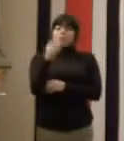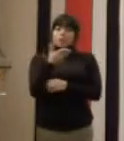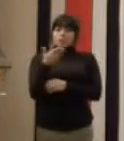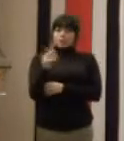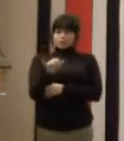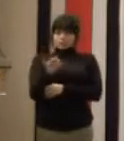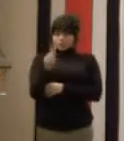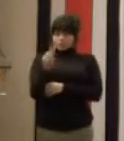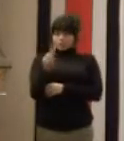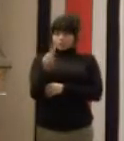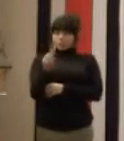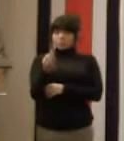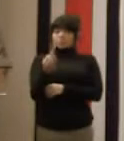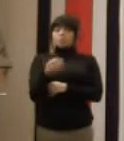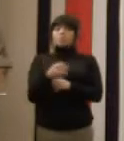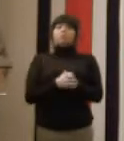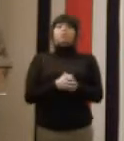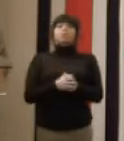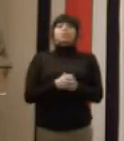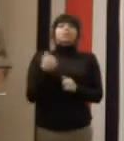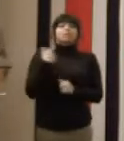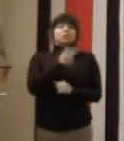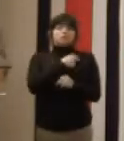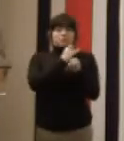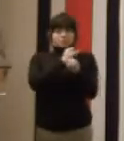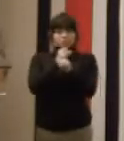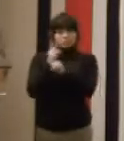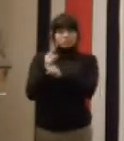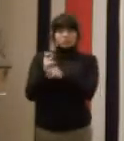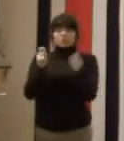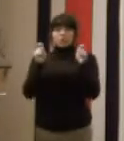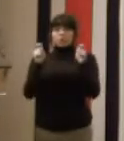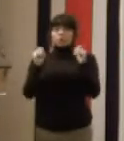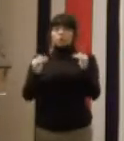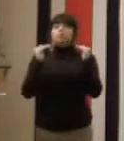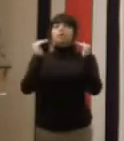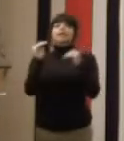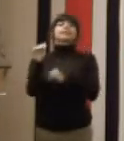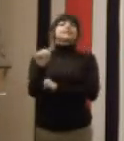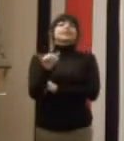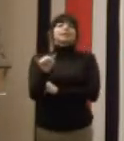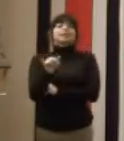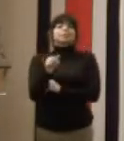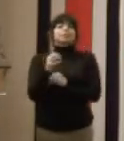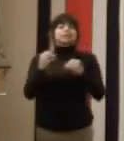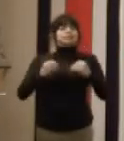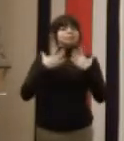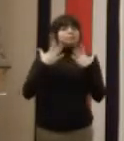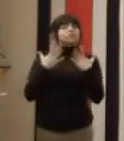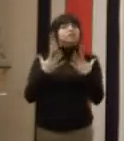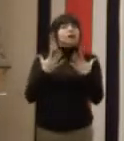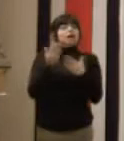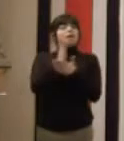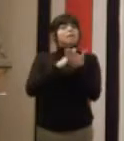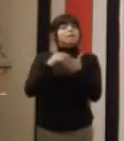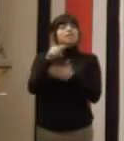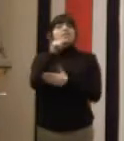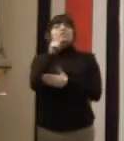cosas, y siendo nuestras instituciones de educación superior también inspiradas por